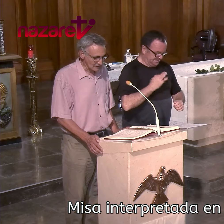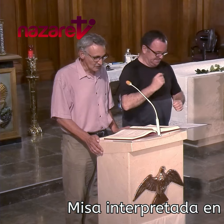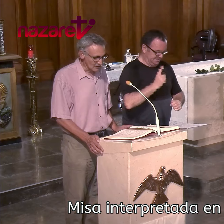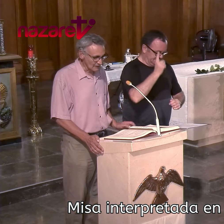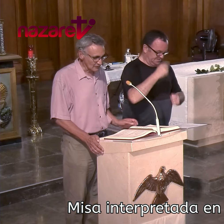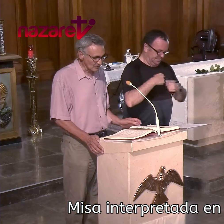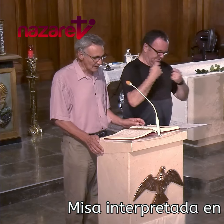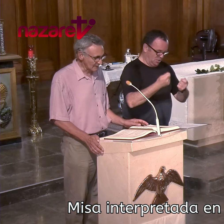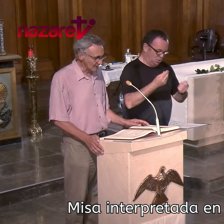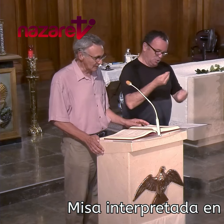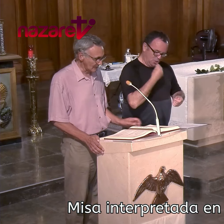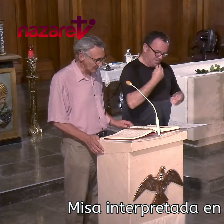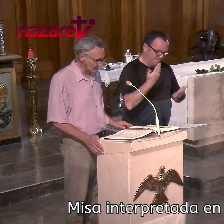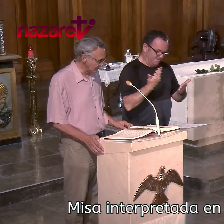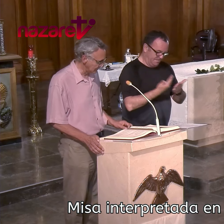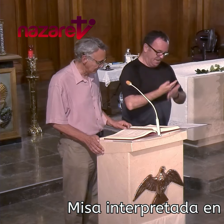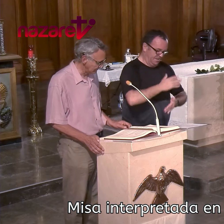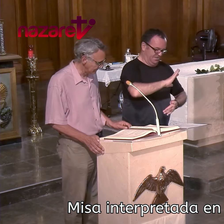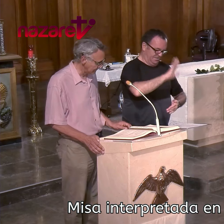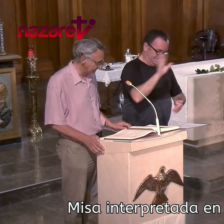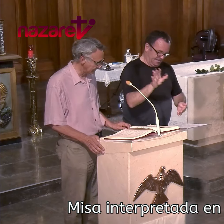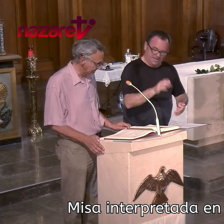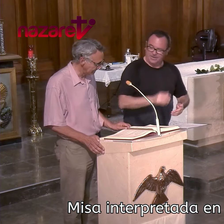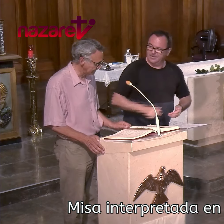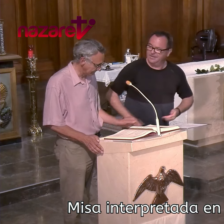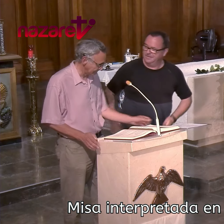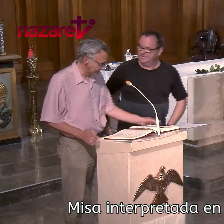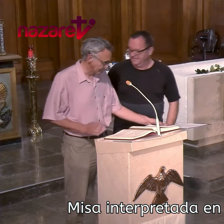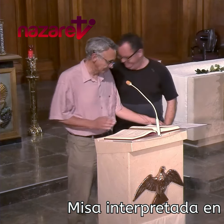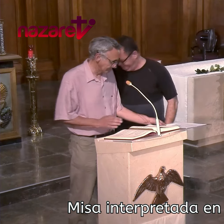El Señor les dio pan del cielo.